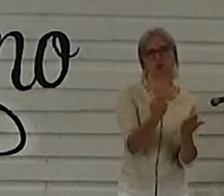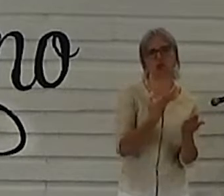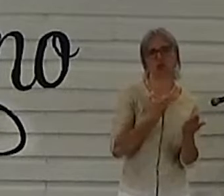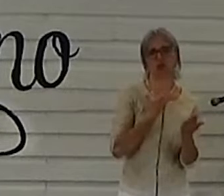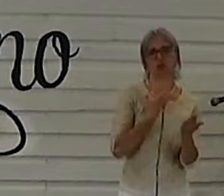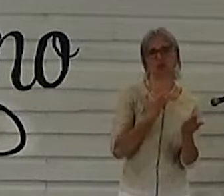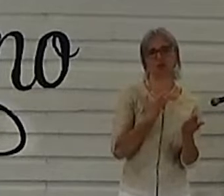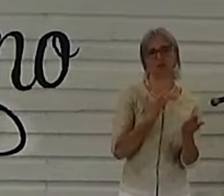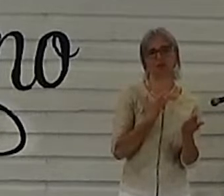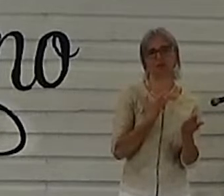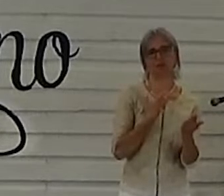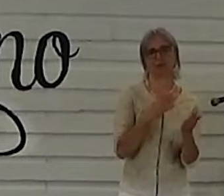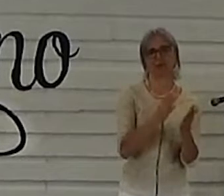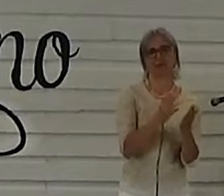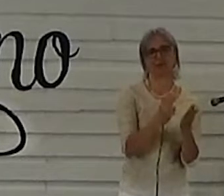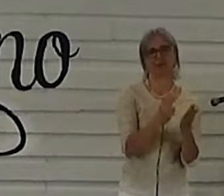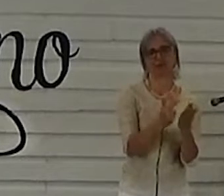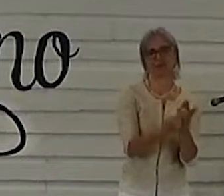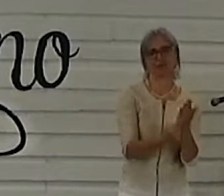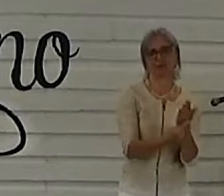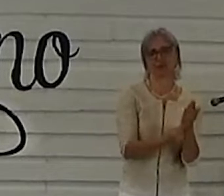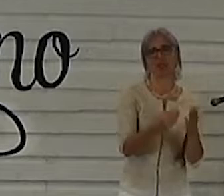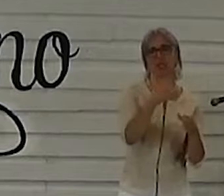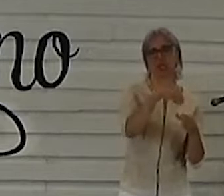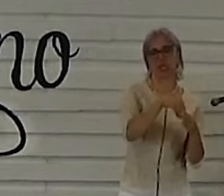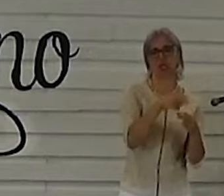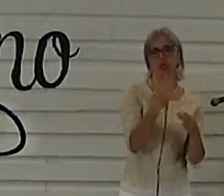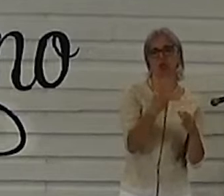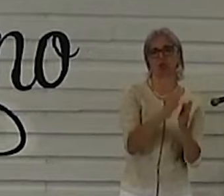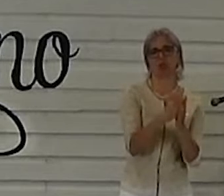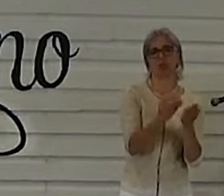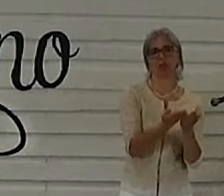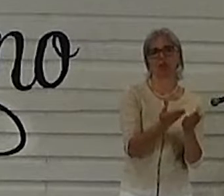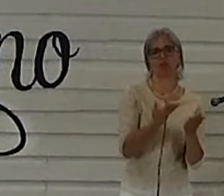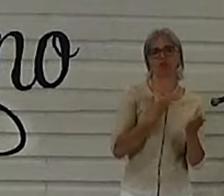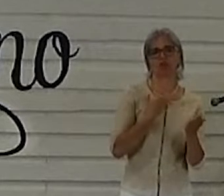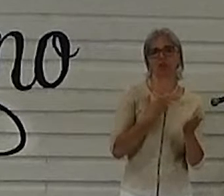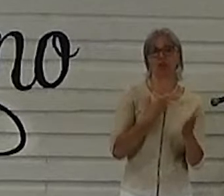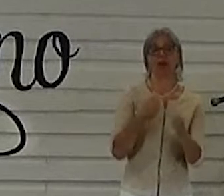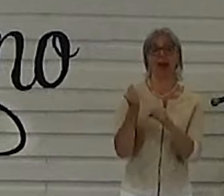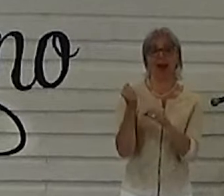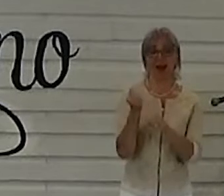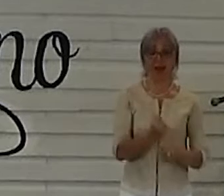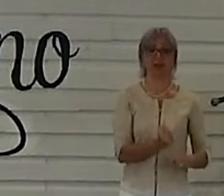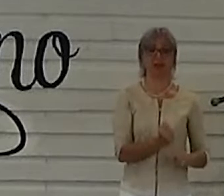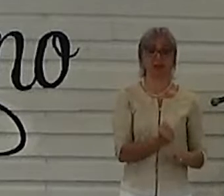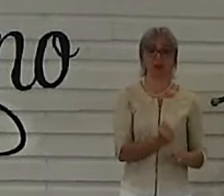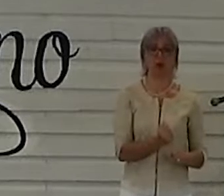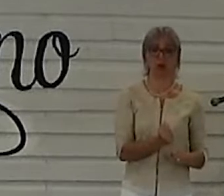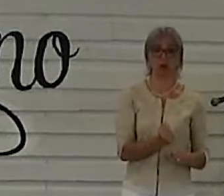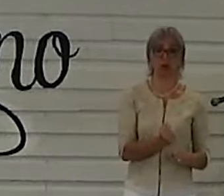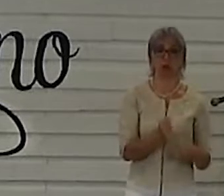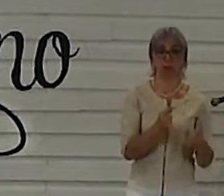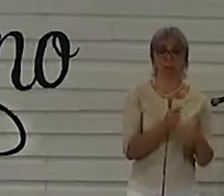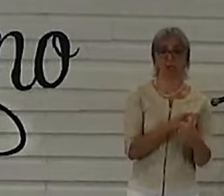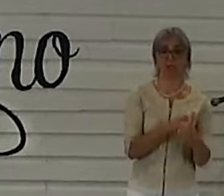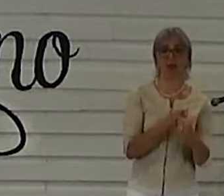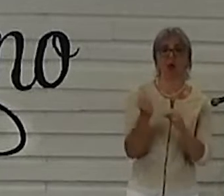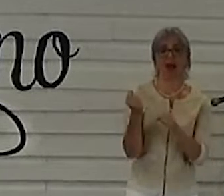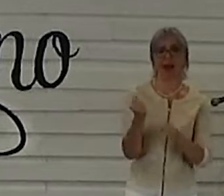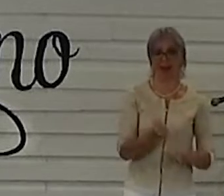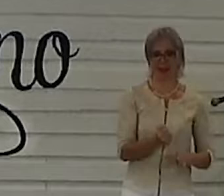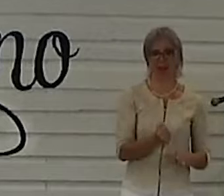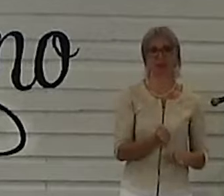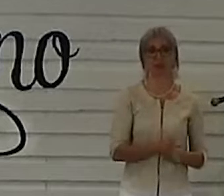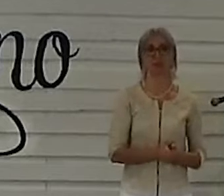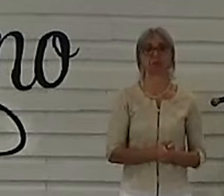Due libri che continuano ancora nella Sacra Scrittura, non sono finiti. Uno è gli Atti degli Apostoli, perché ognuno di noi può raccontare ciò che Dio ha fatto, quindi